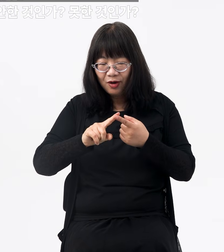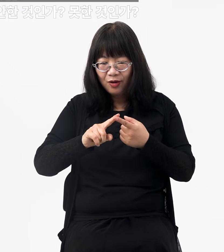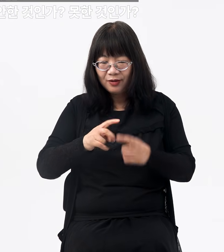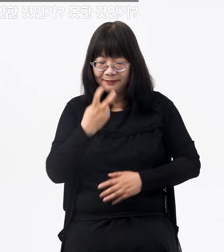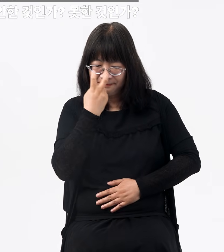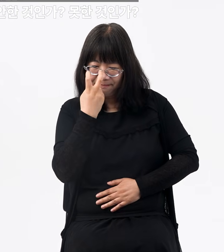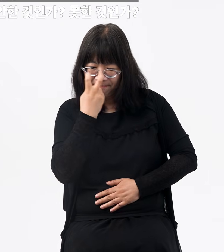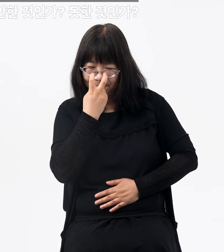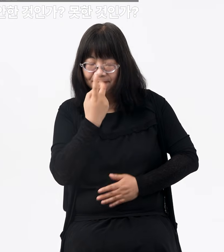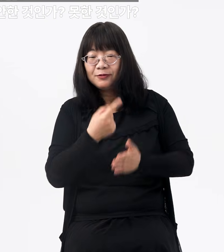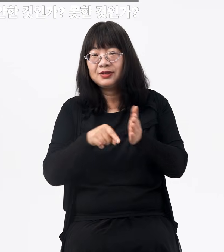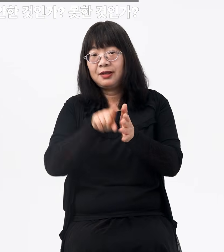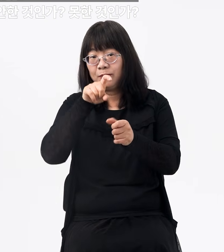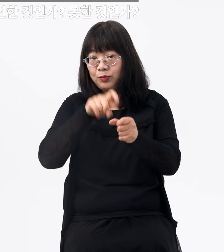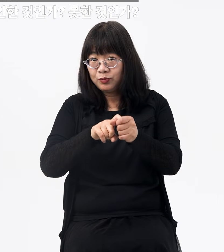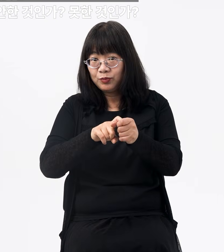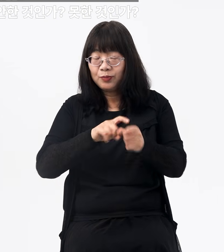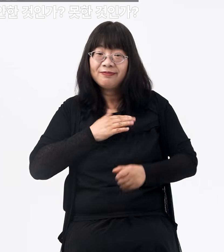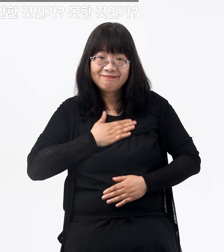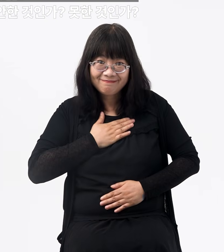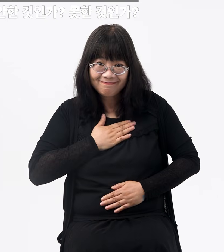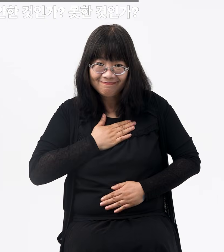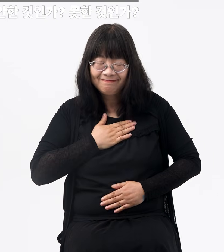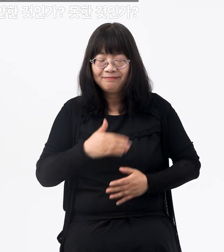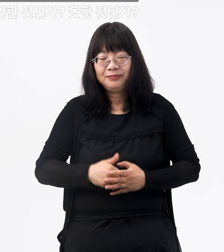그래서 거기에서 적용을